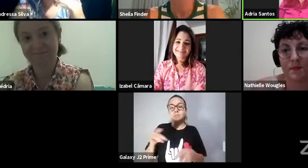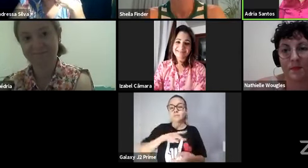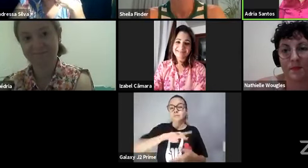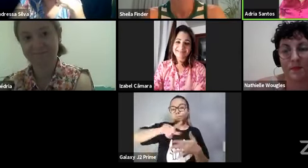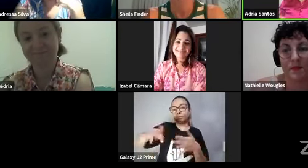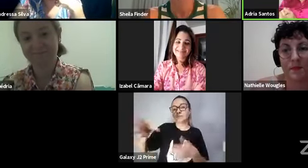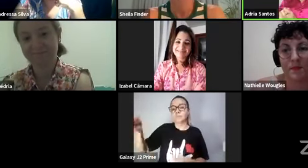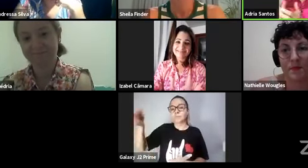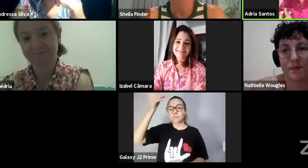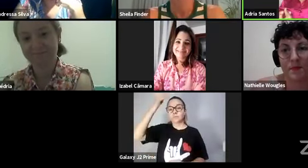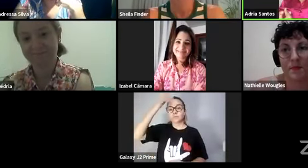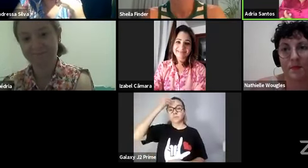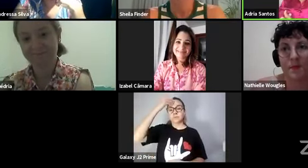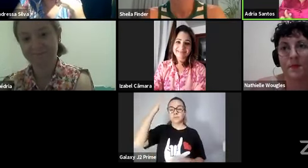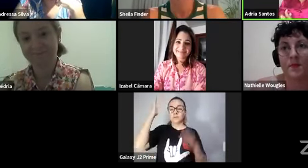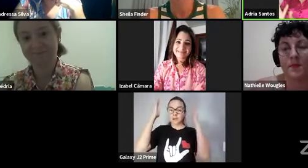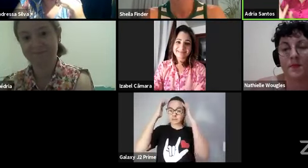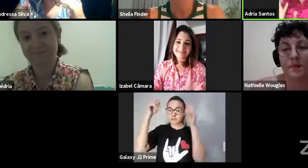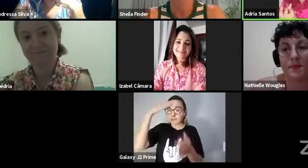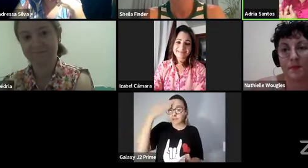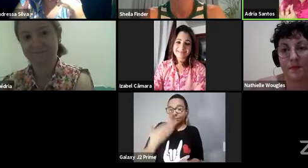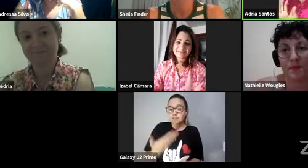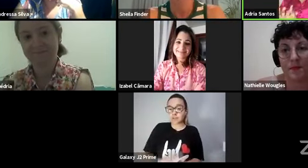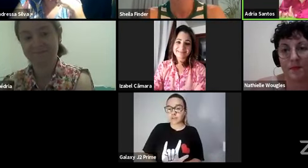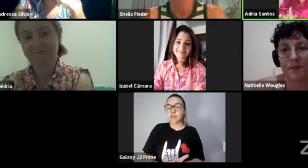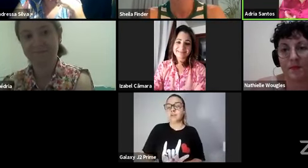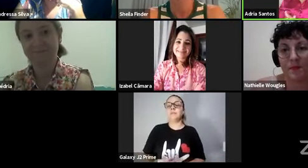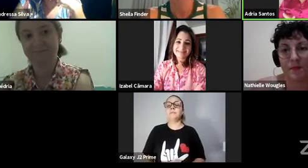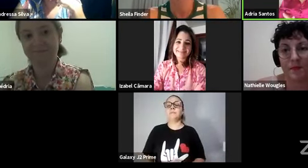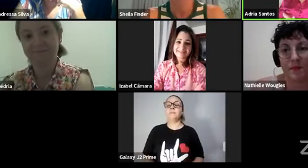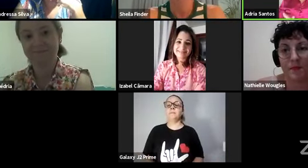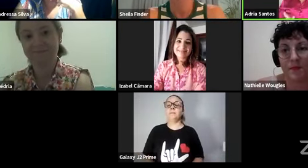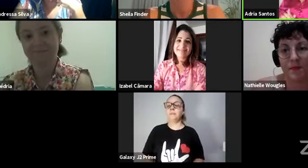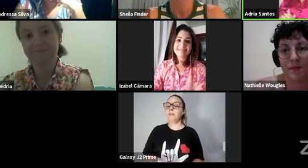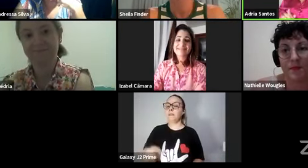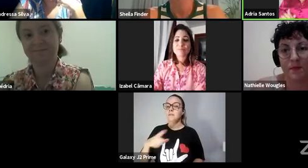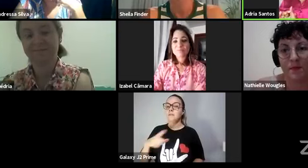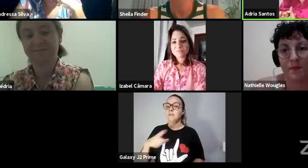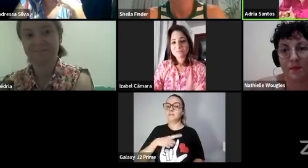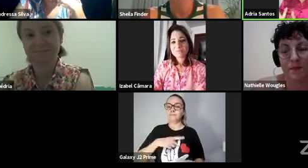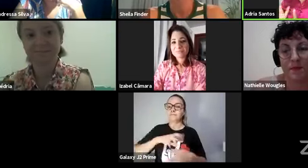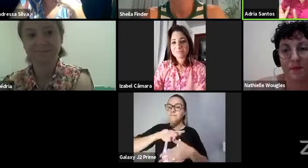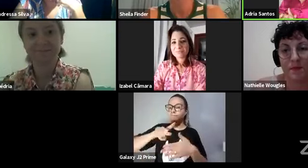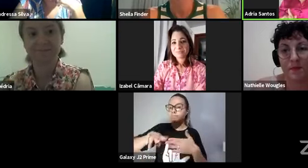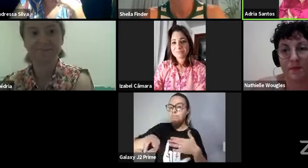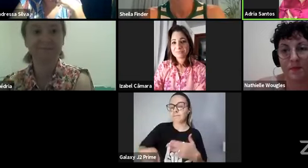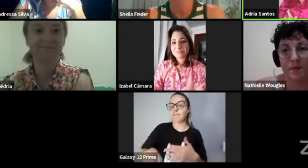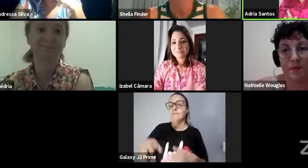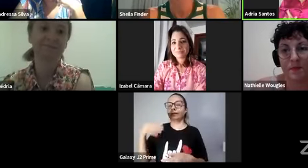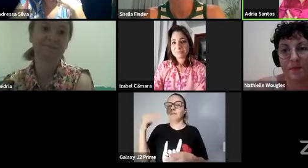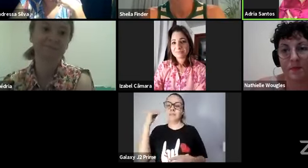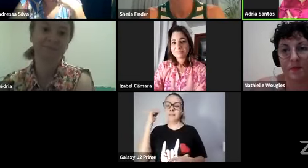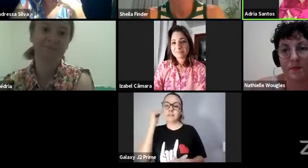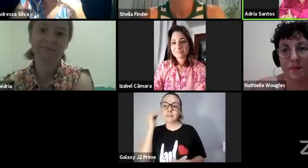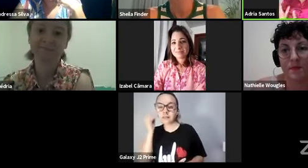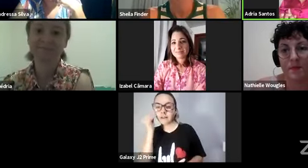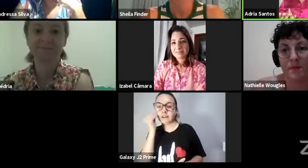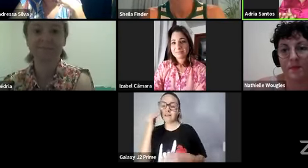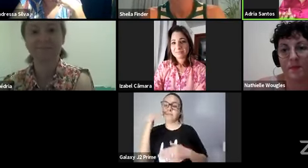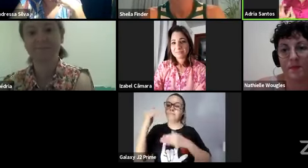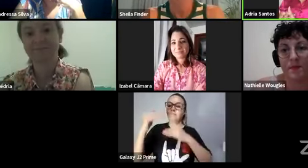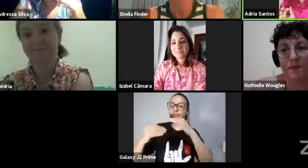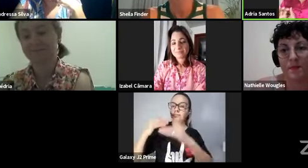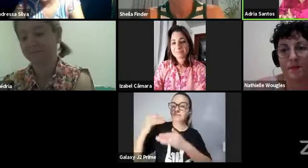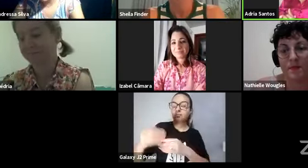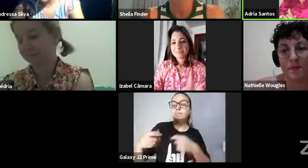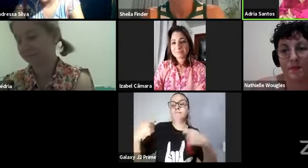cabeça. É a gente acreditar, muitas vezes, né, vão ter que dar pancada ali, mas nós temos que ser forte,